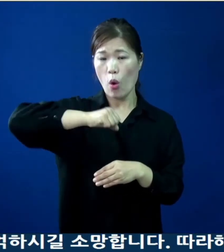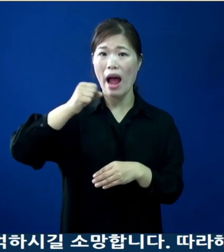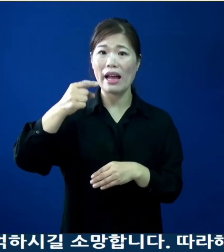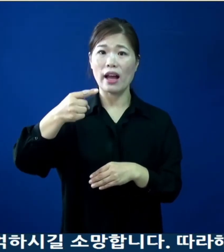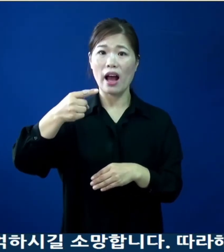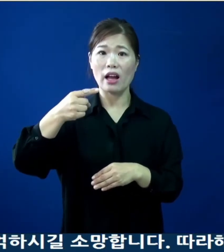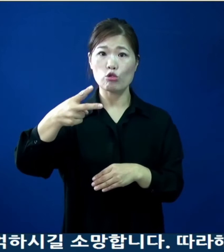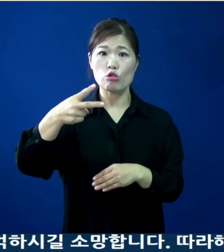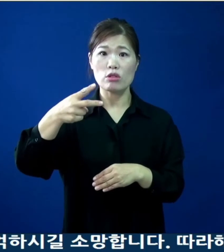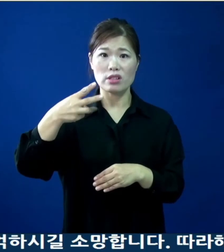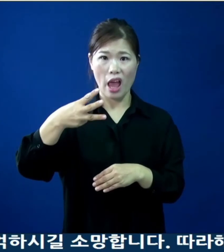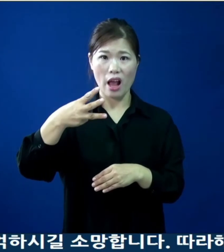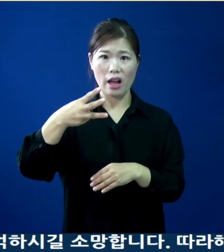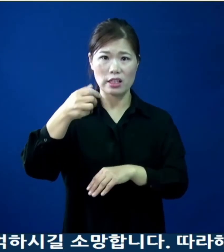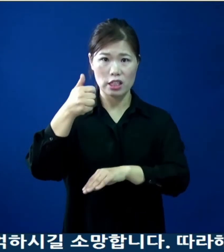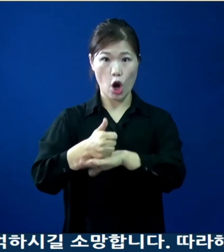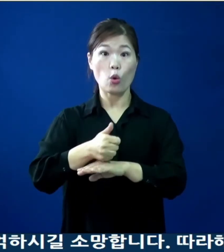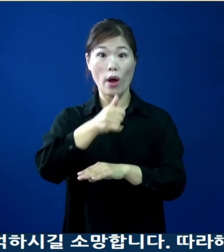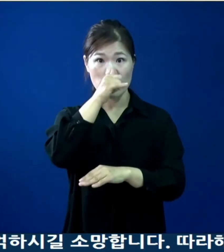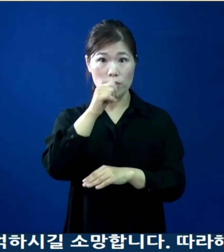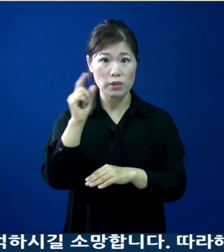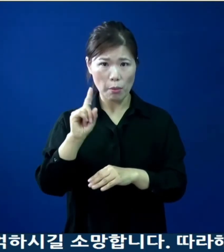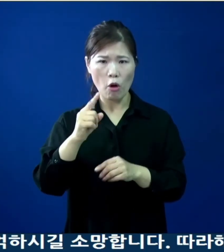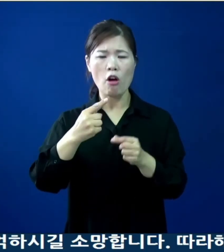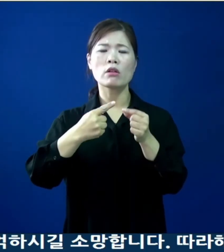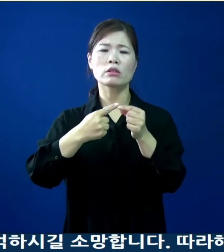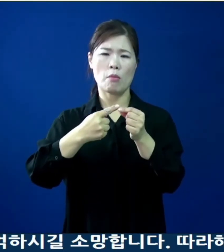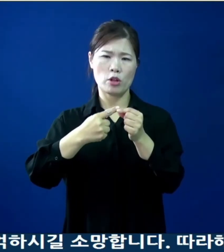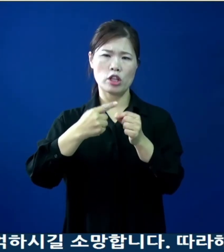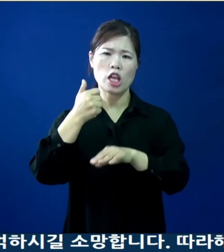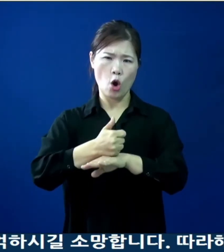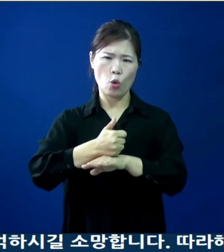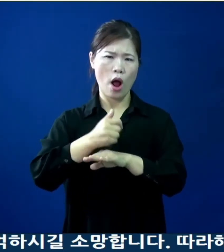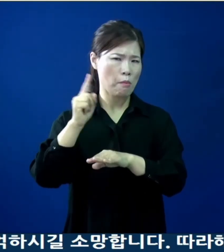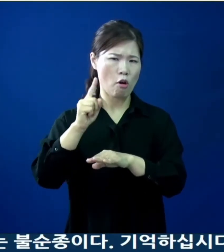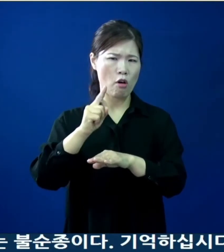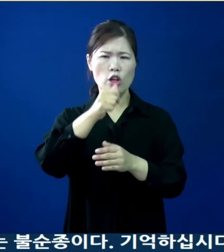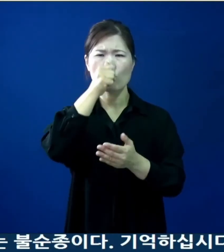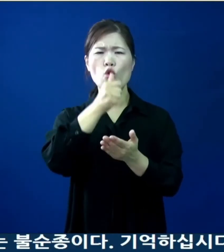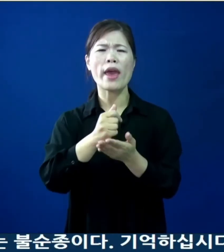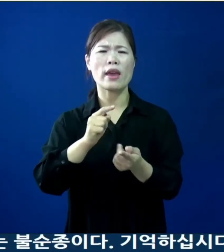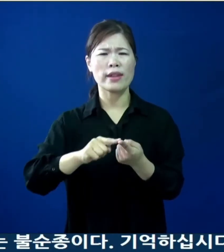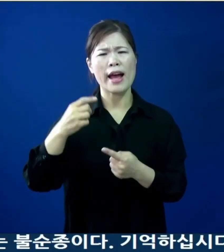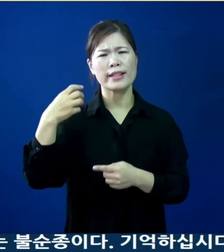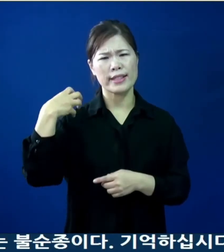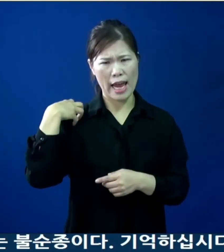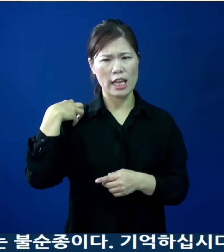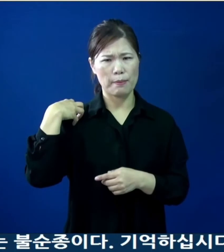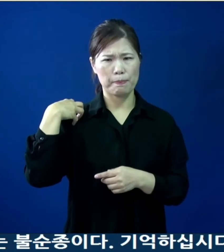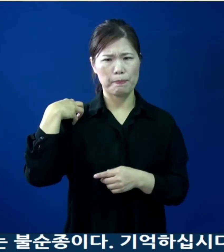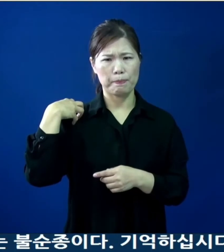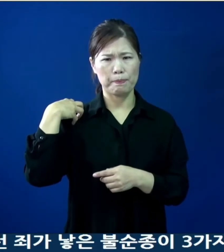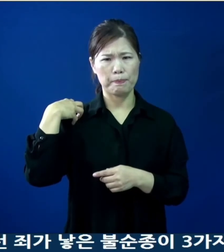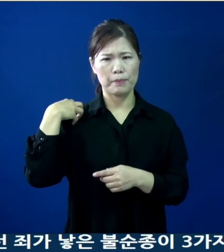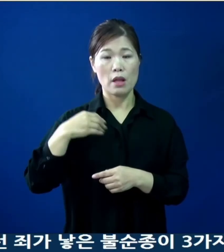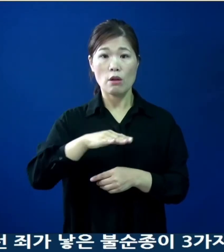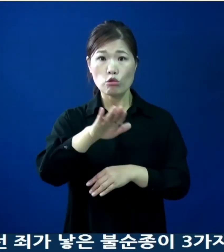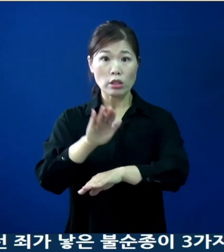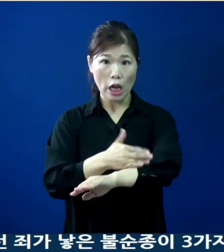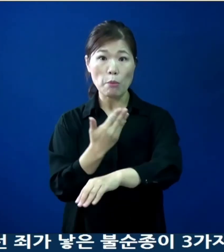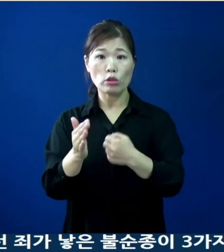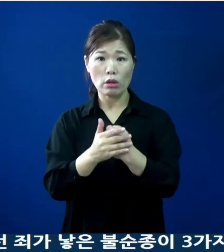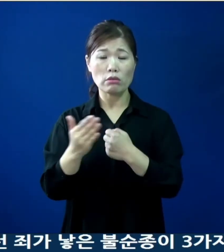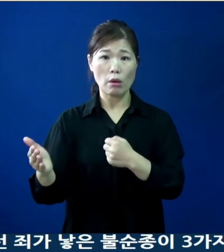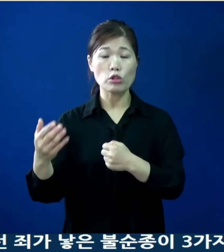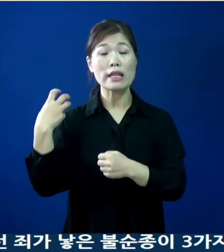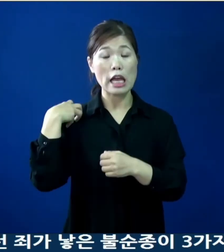초래한다. 학자들은 이렇게 정의합니다. 첫 번째 결과가 죄에 대한 책임이죠. 죄 책임이다. 우리가 잘못했으면 거기 책임이